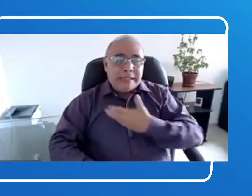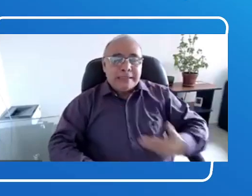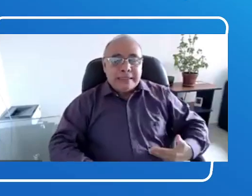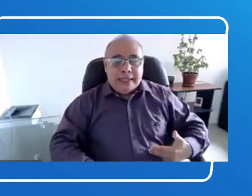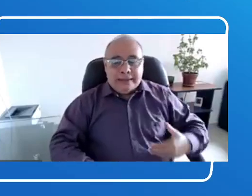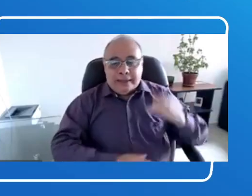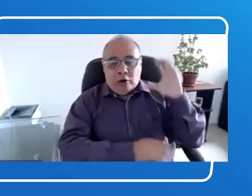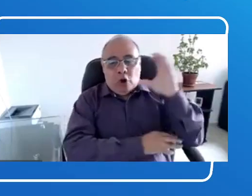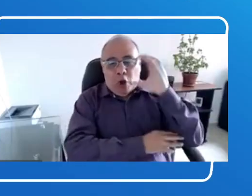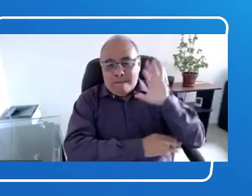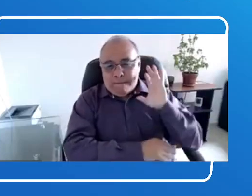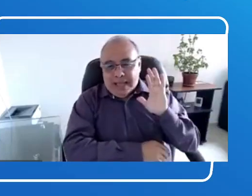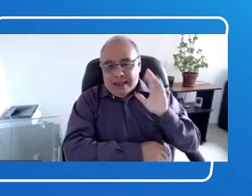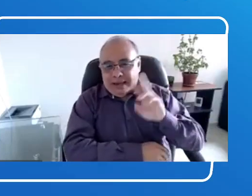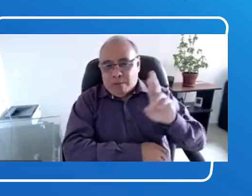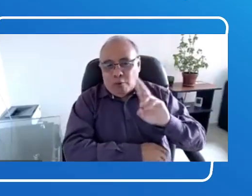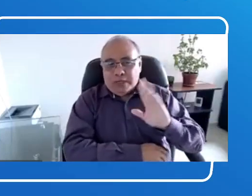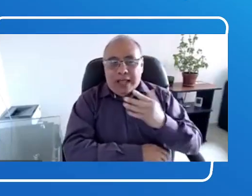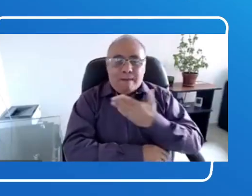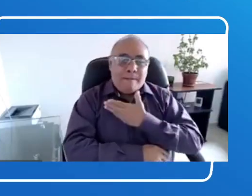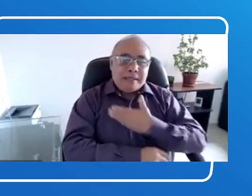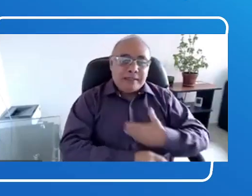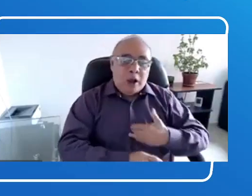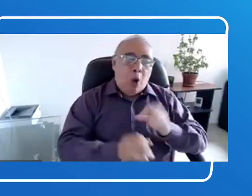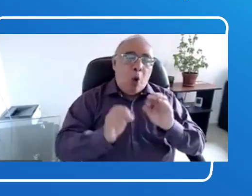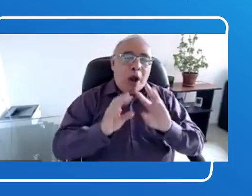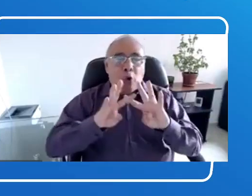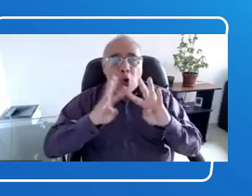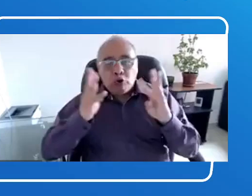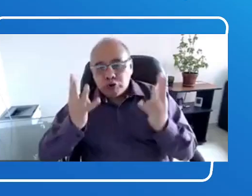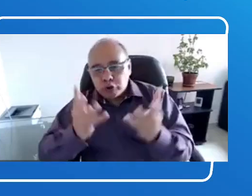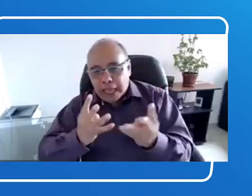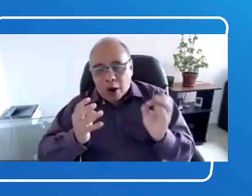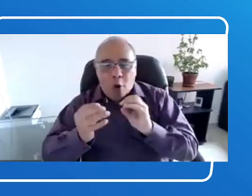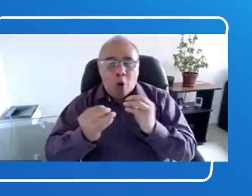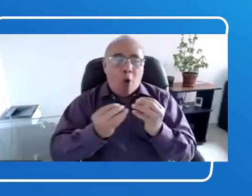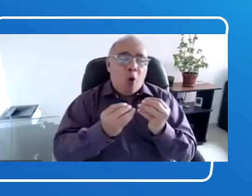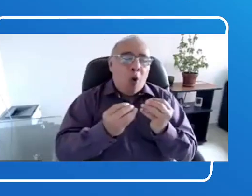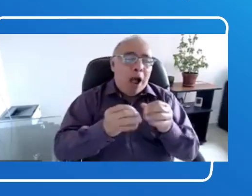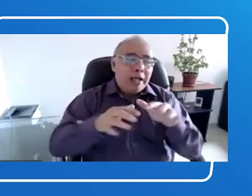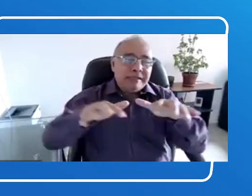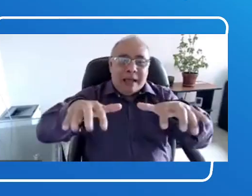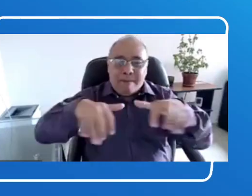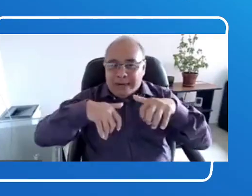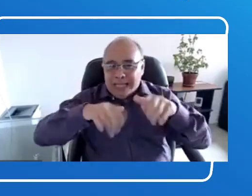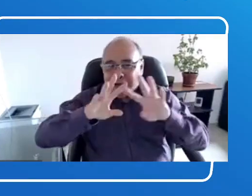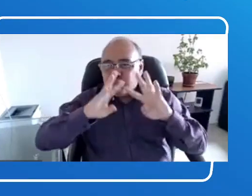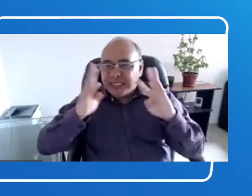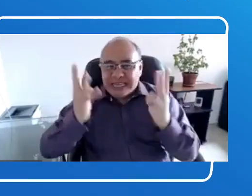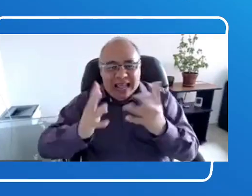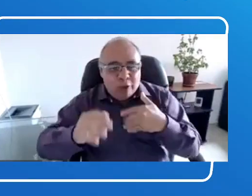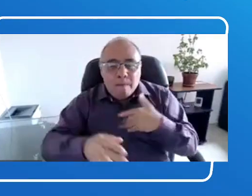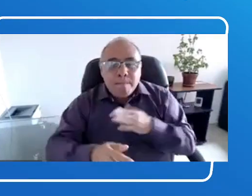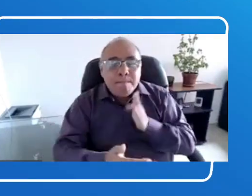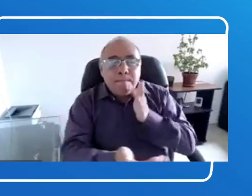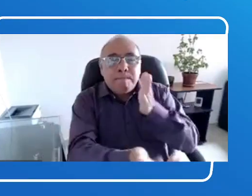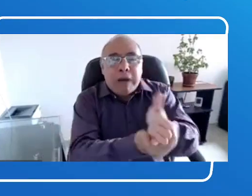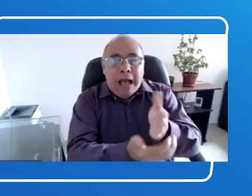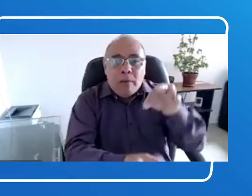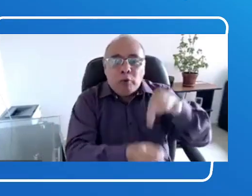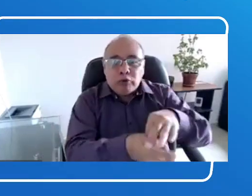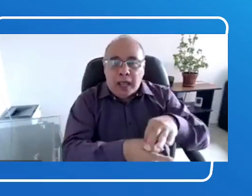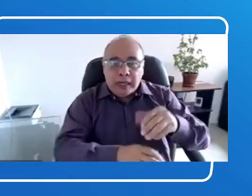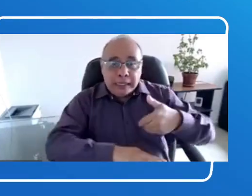fueron a las elecciones presidenciales, para dar un ejemplo, o para las